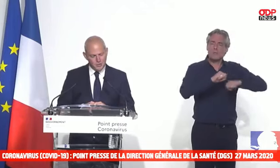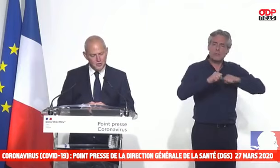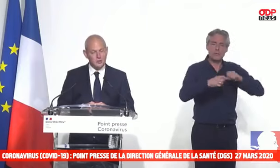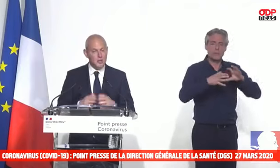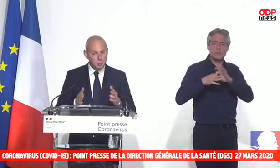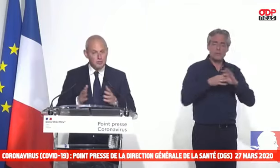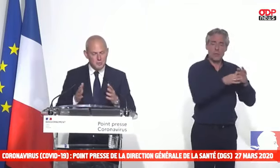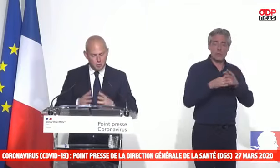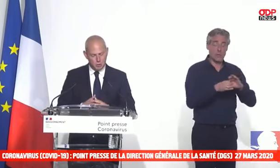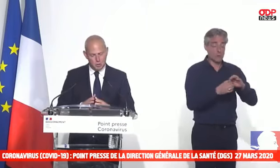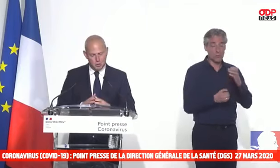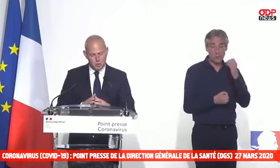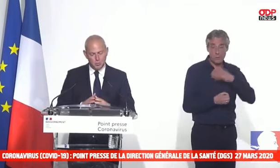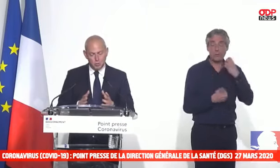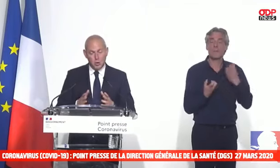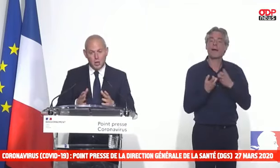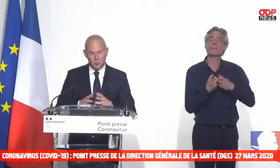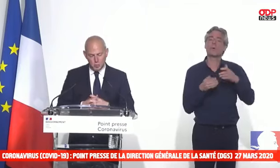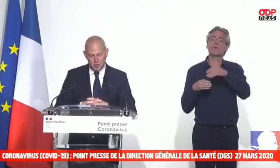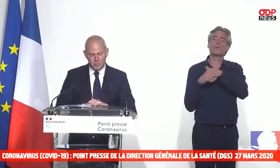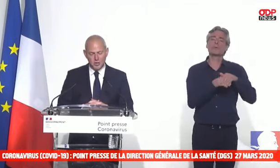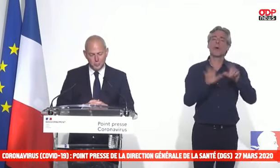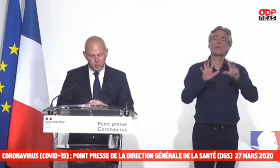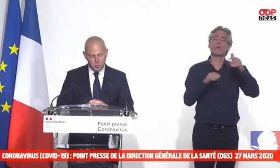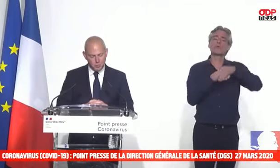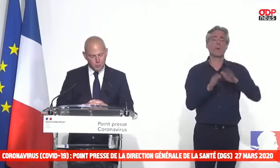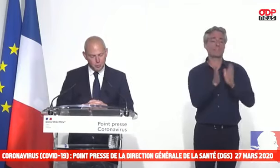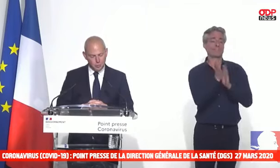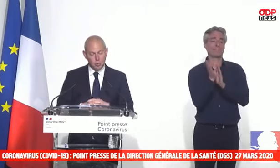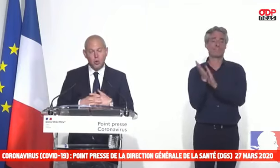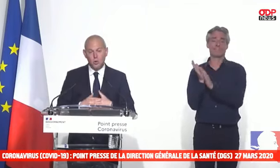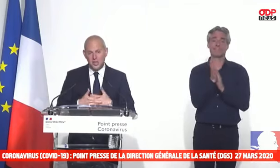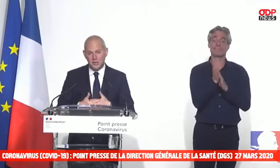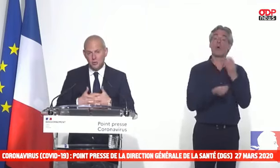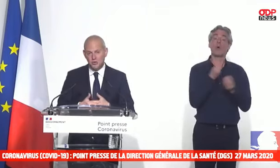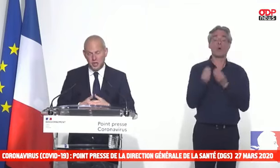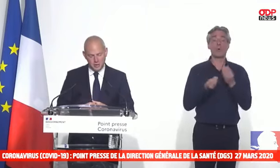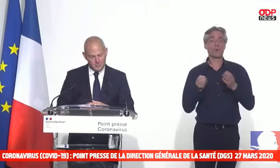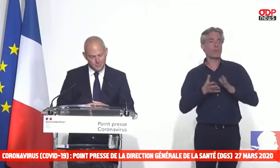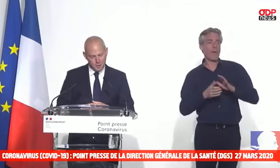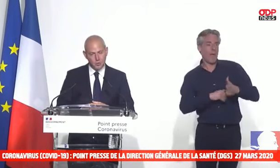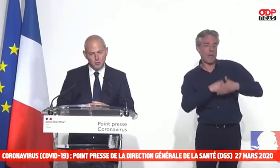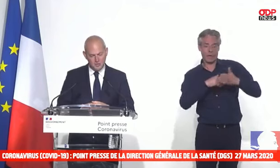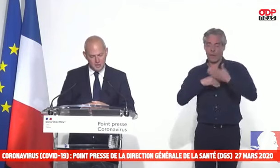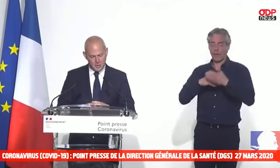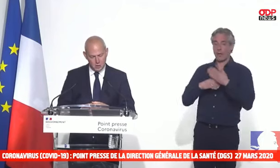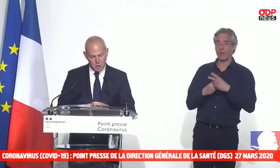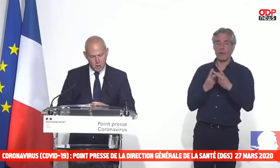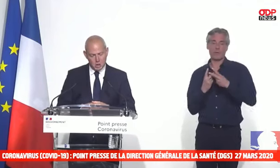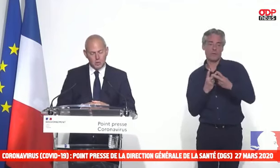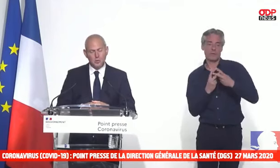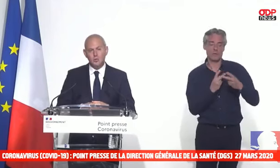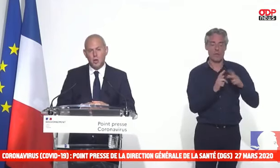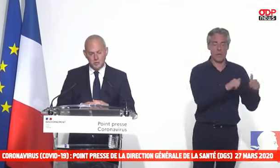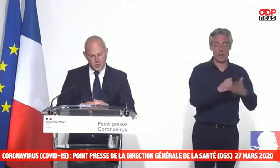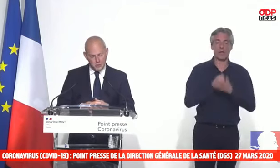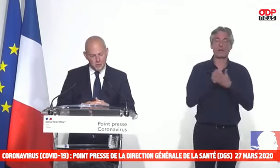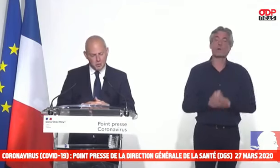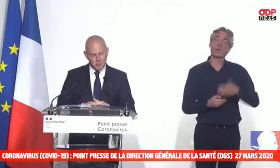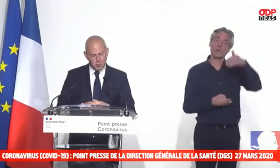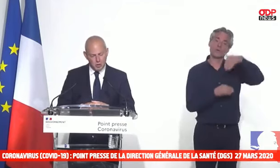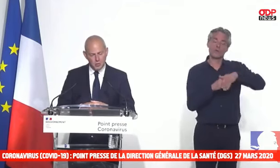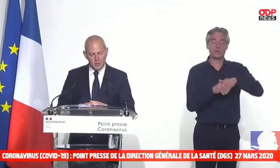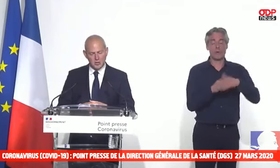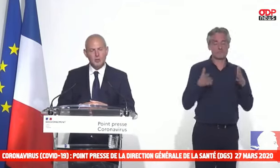Je pense ici aux applaudissements du soir depuis les fenêtres partout en France ou encore aux actes d'entraide du voisinage. Ce soir, j'aimerais